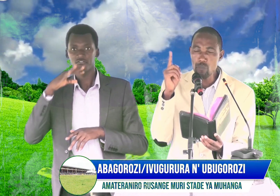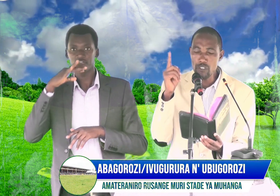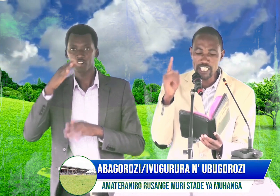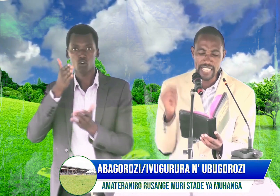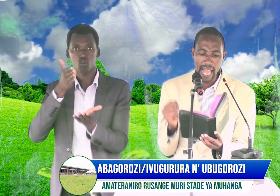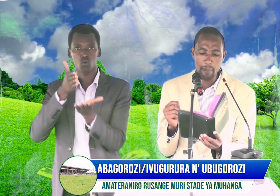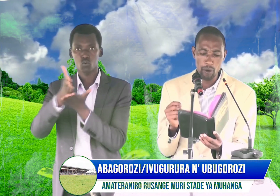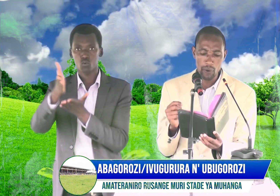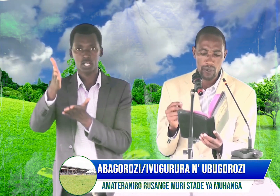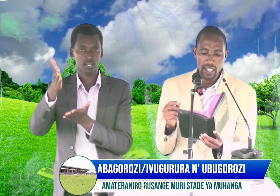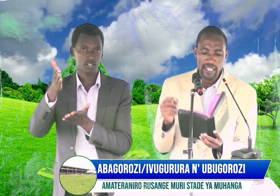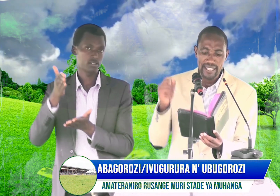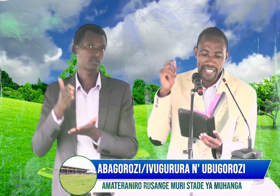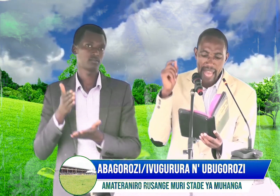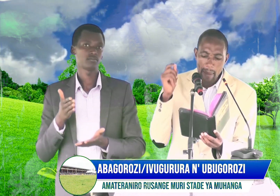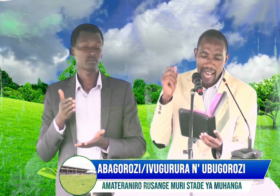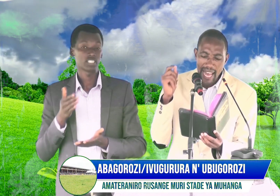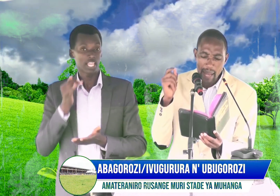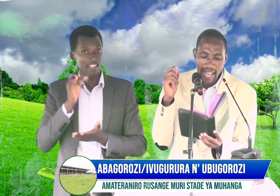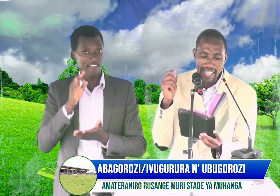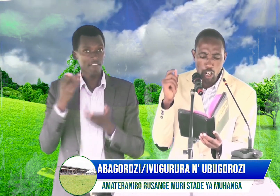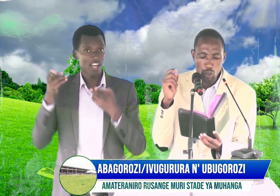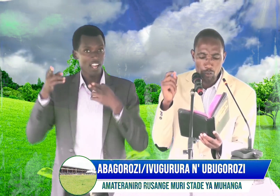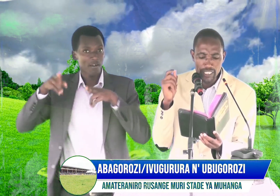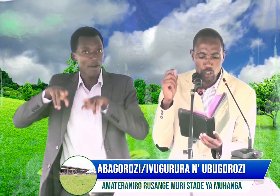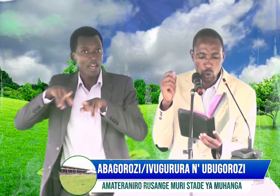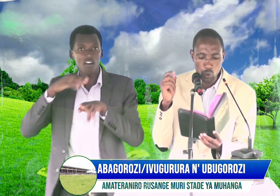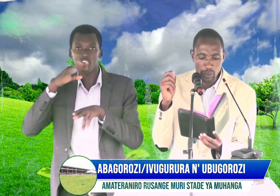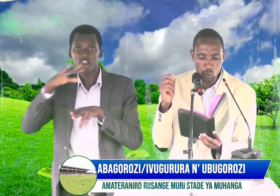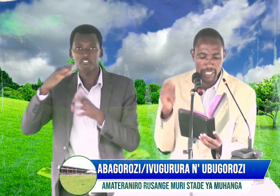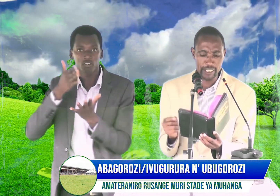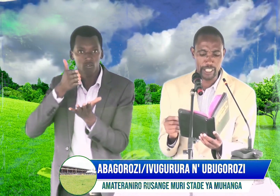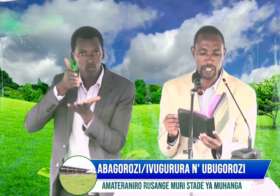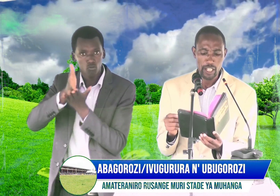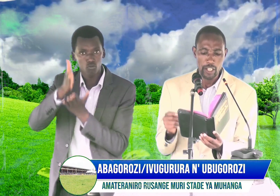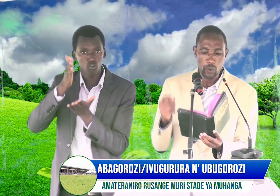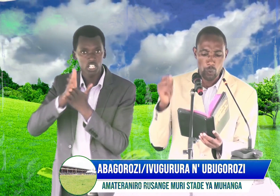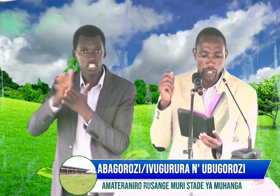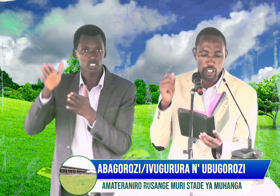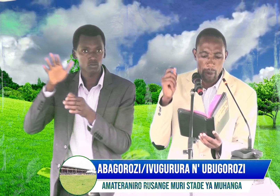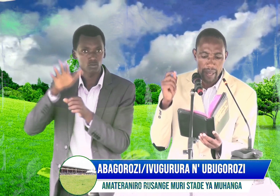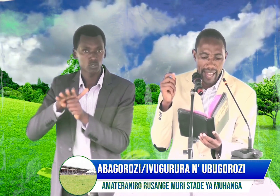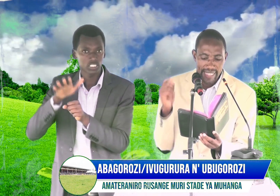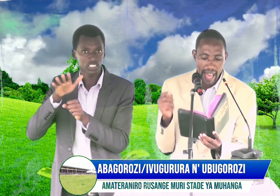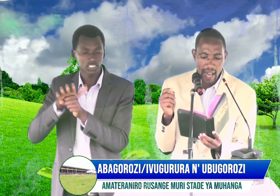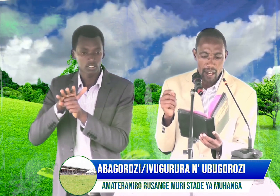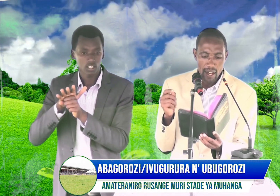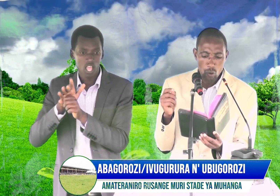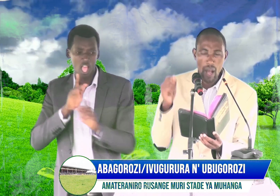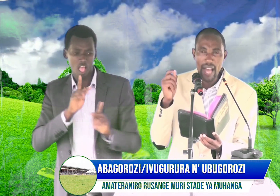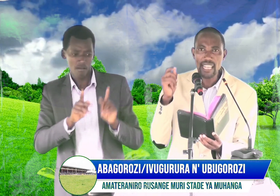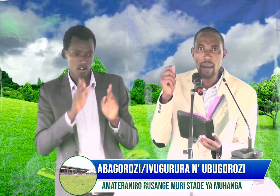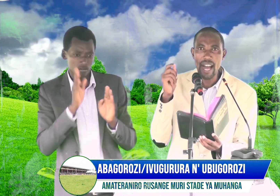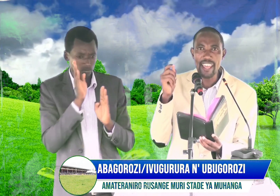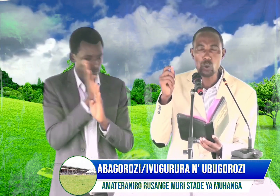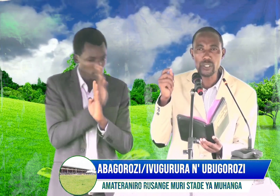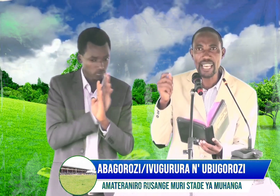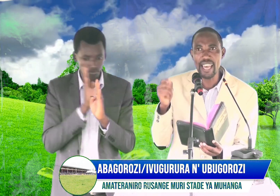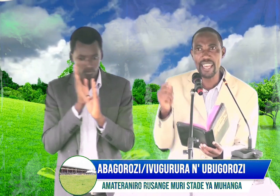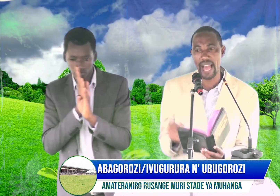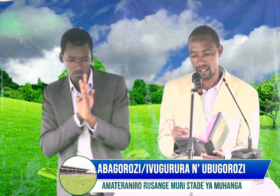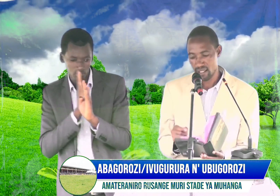Namwe mwumvira ijambo. Iyaba harabayeho kuvugisha ukuri kwinshi, kwiyoberanya